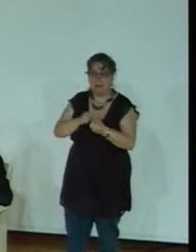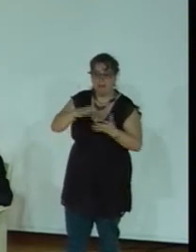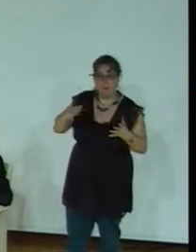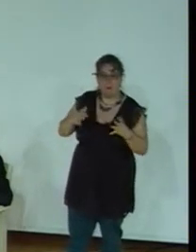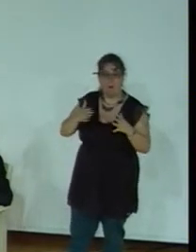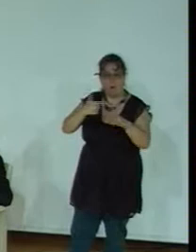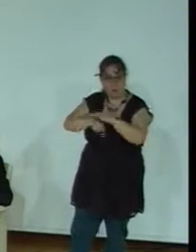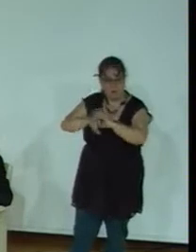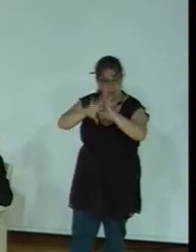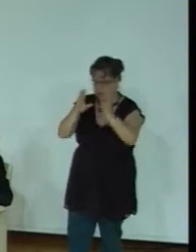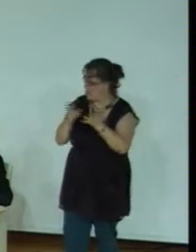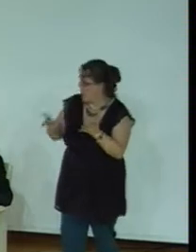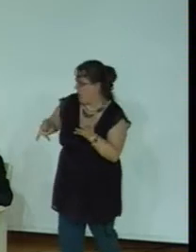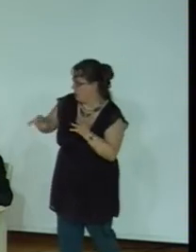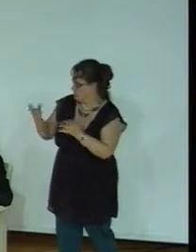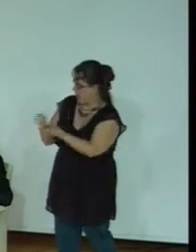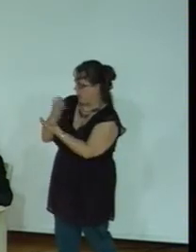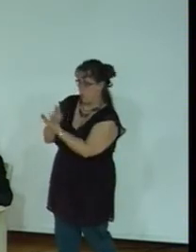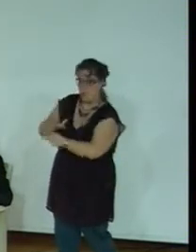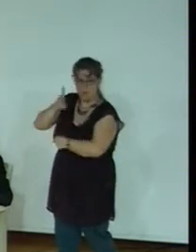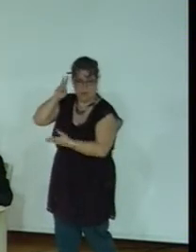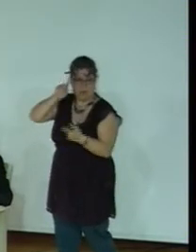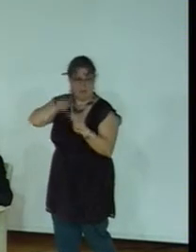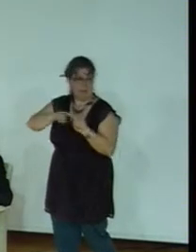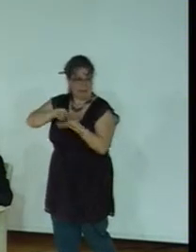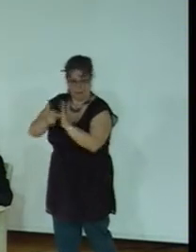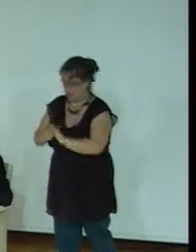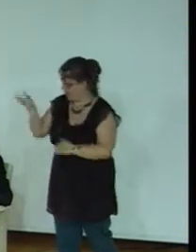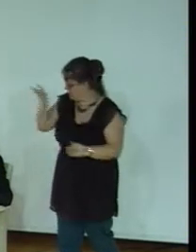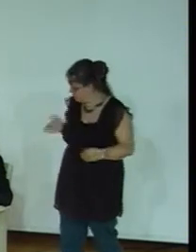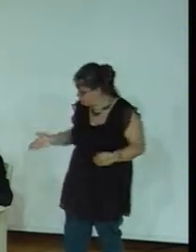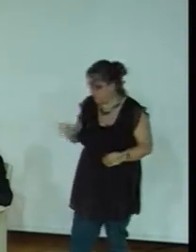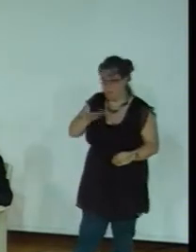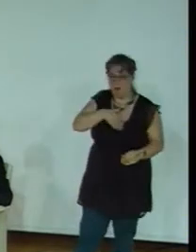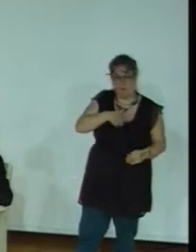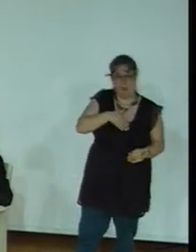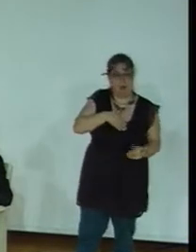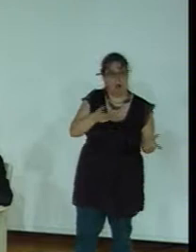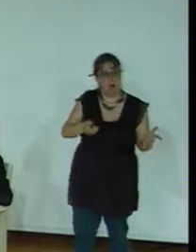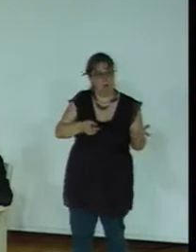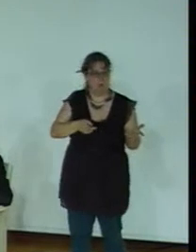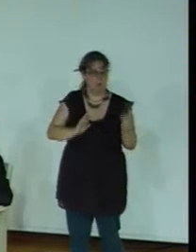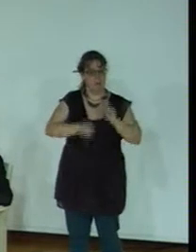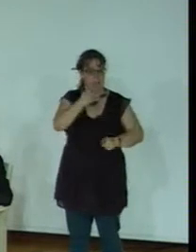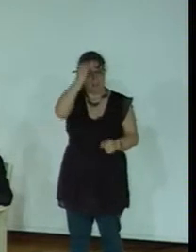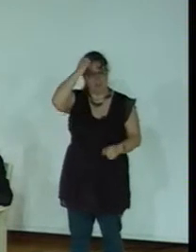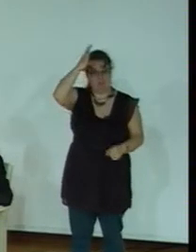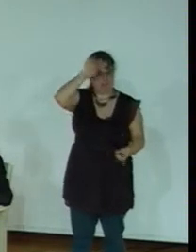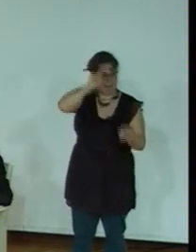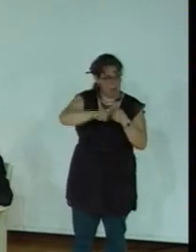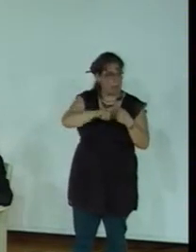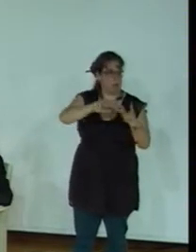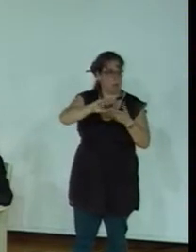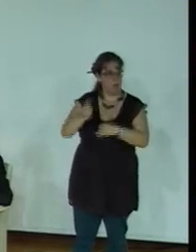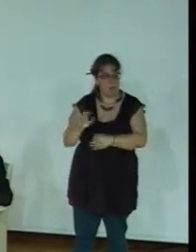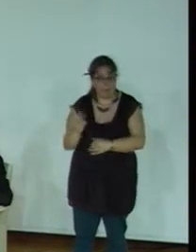pour parler du volet technique. Maître Stanley Kless, avocat au barreau de Toulouse, spécialisé dans les questions du numérique, membre de l'Association